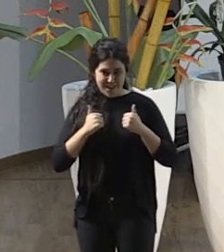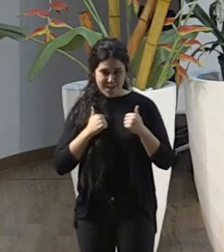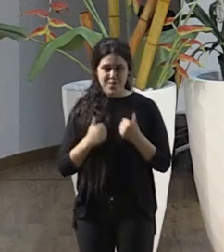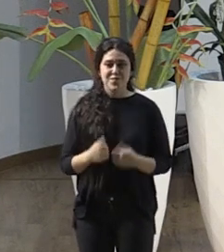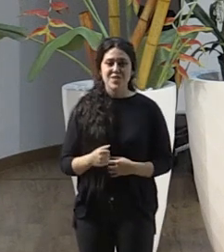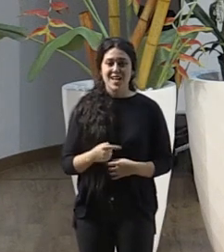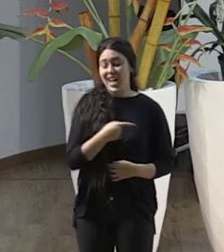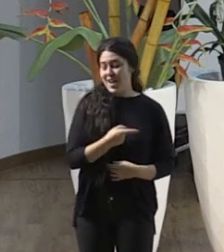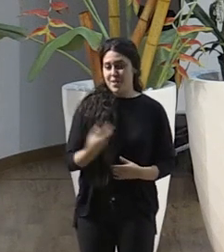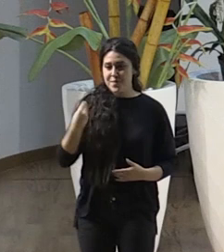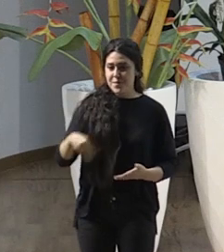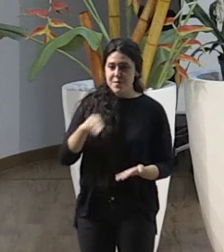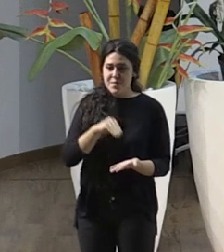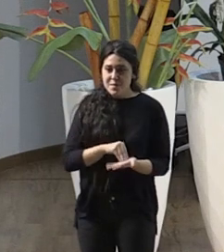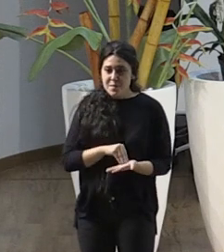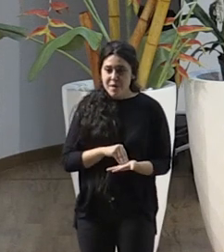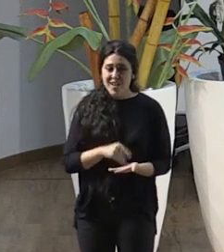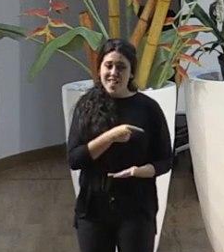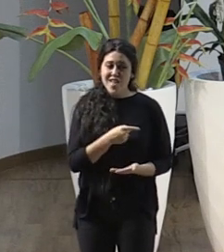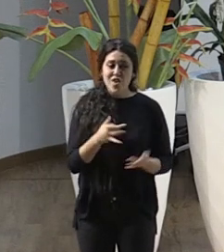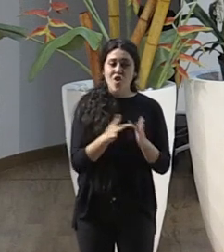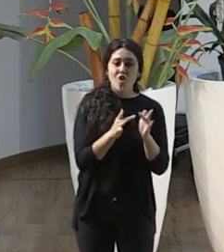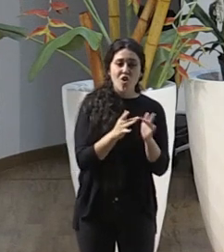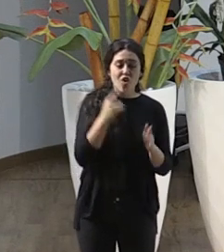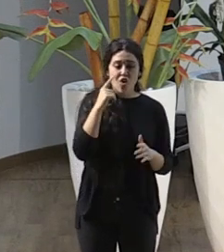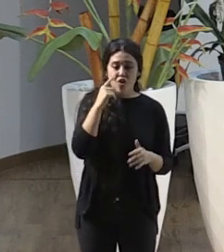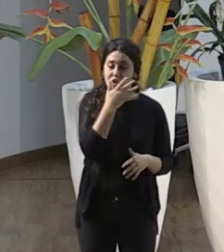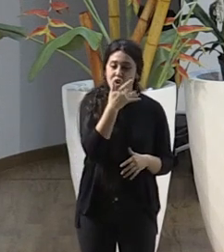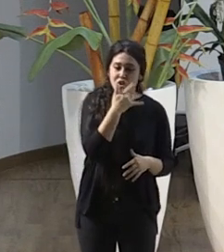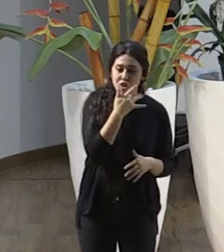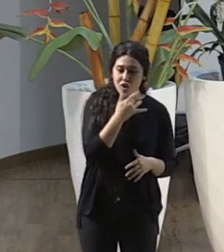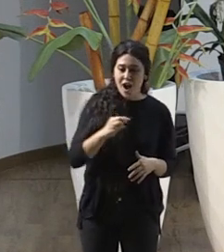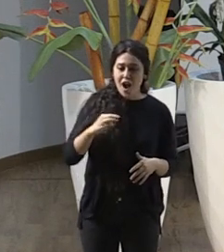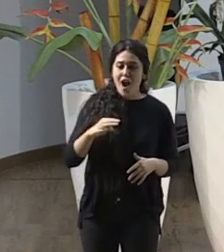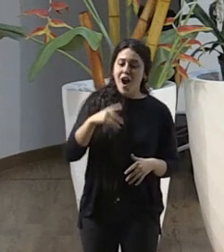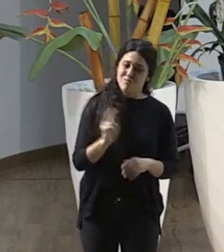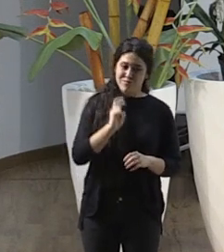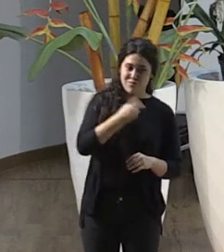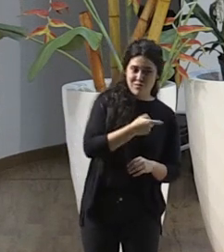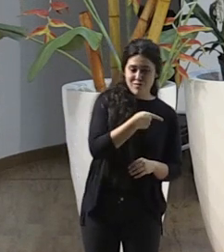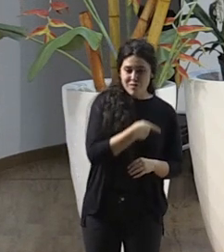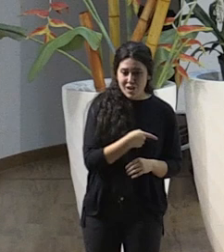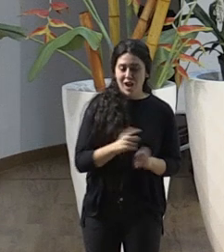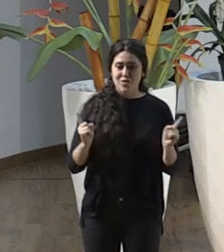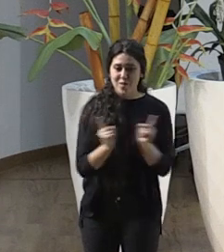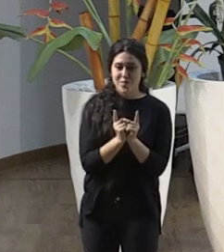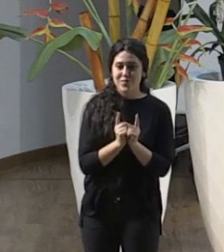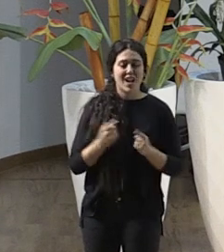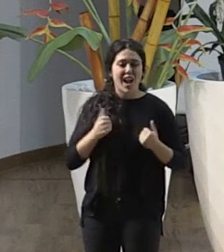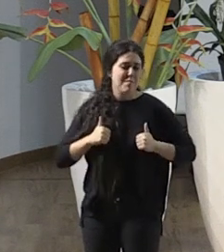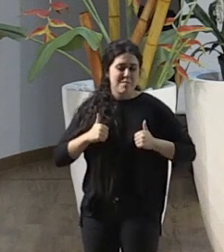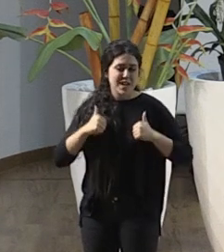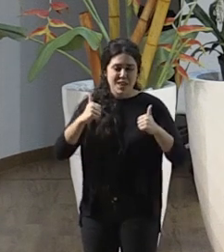y él a su vez conoció a Marco Marchioni en sus inicios en el campo de la animación. Así